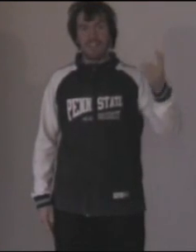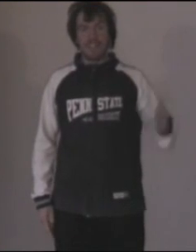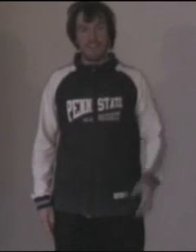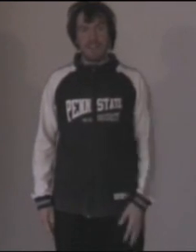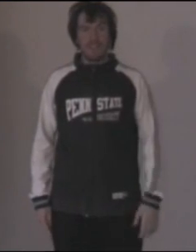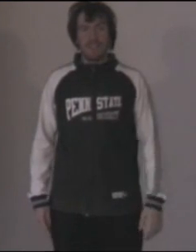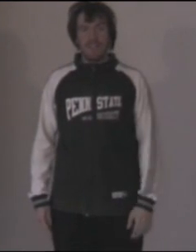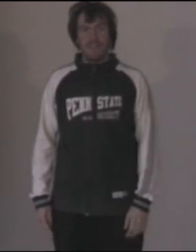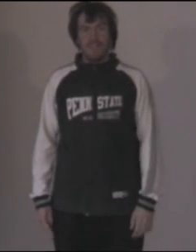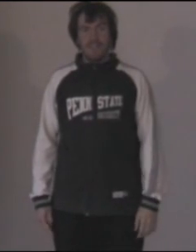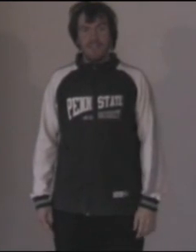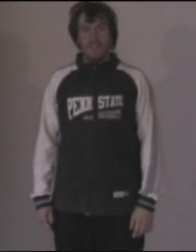stessi.